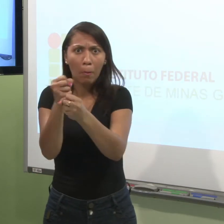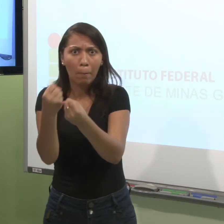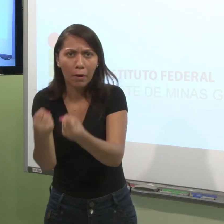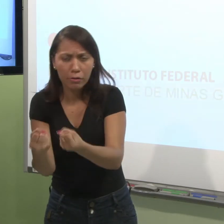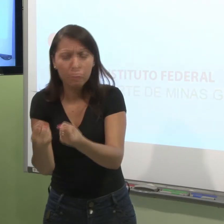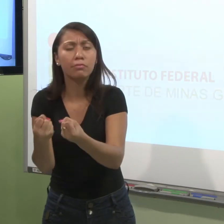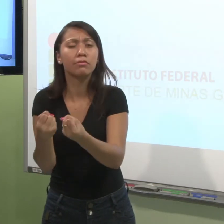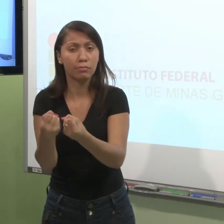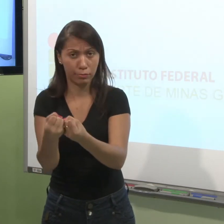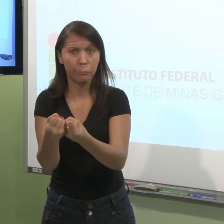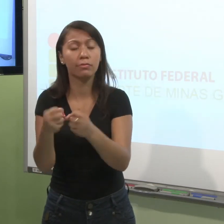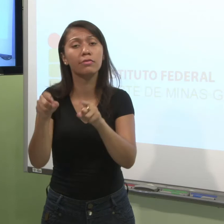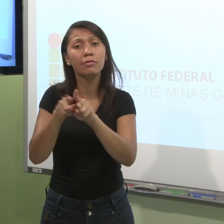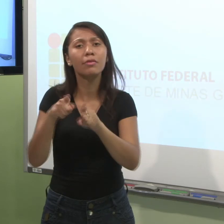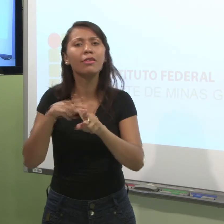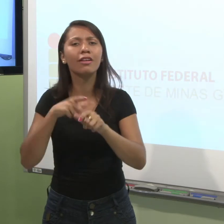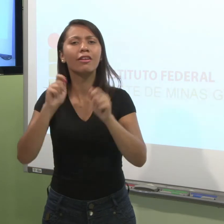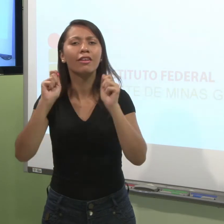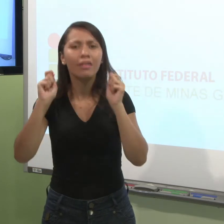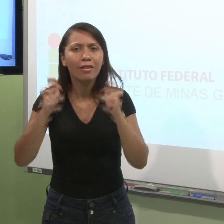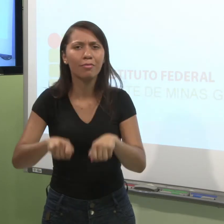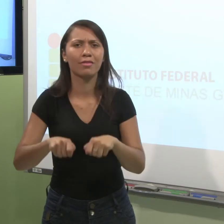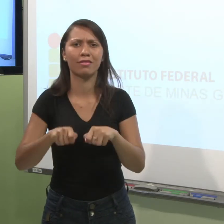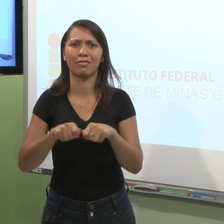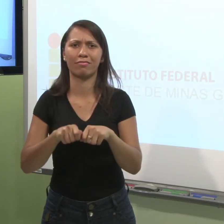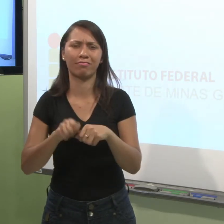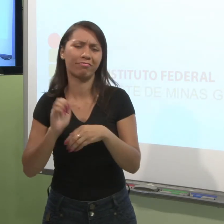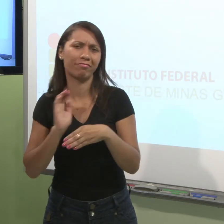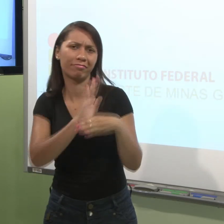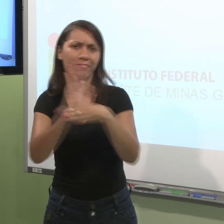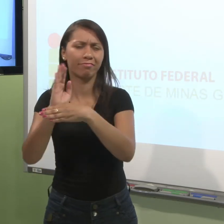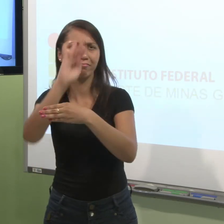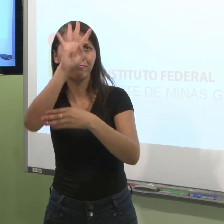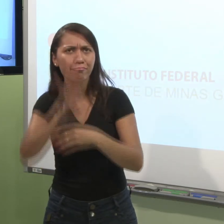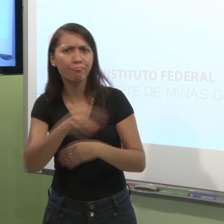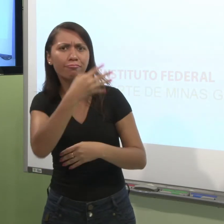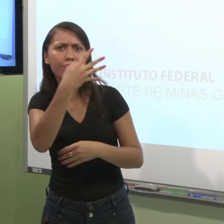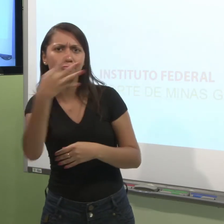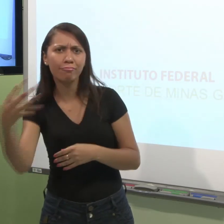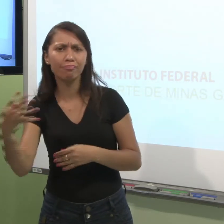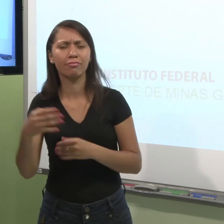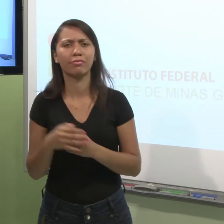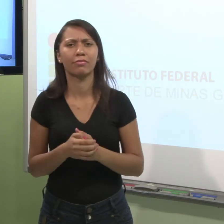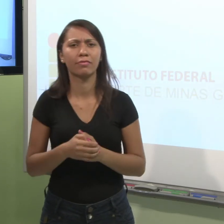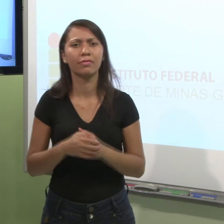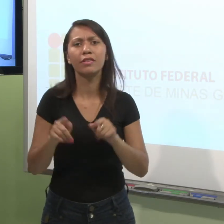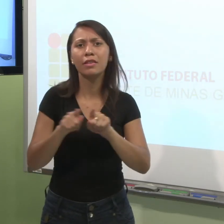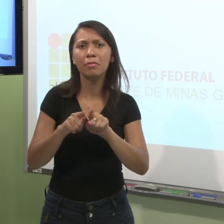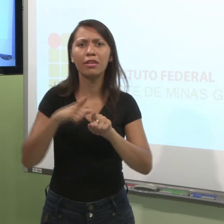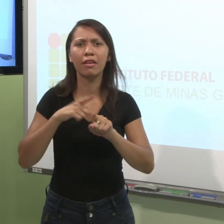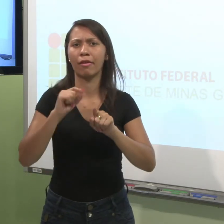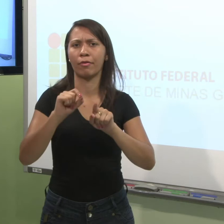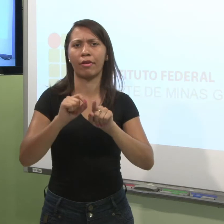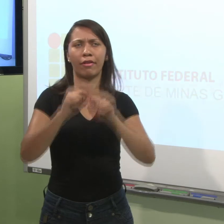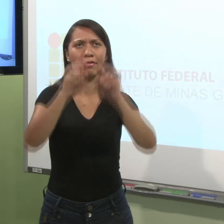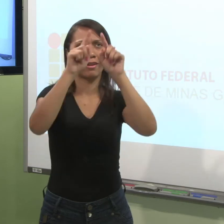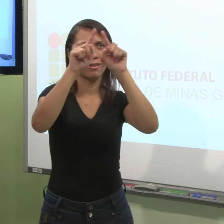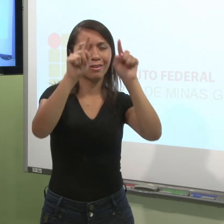Tem ferramentas capazes de facilitar e muito a criação de planilhas com o uso de fórmulas, de gráficos, de equações,